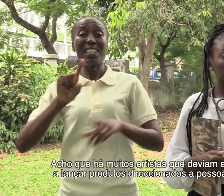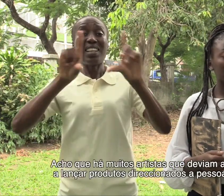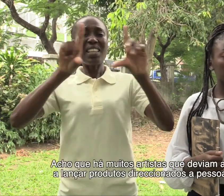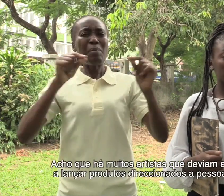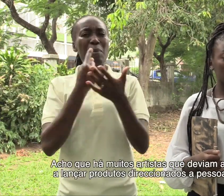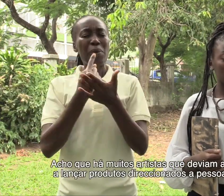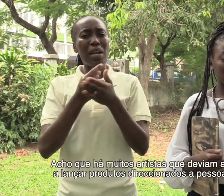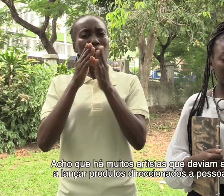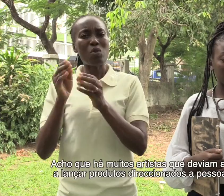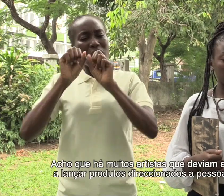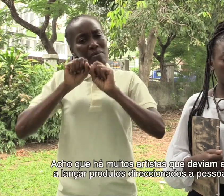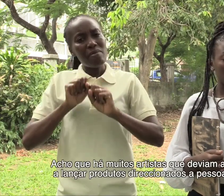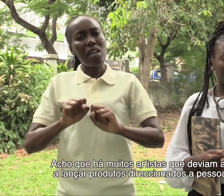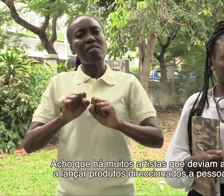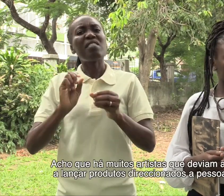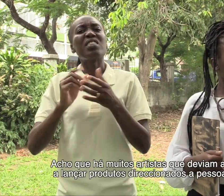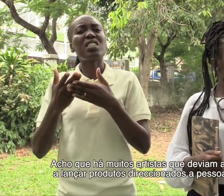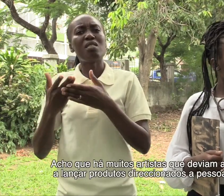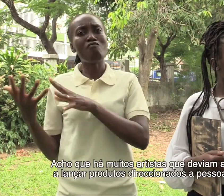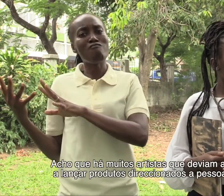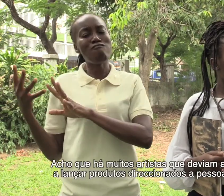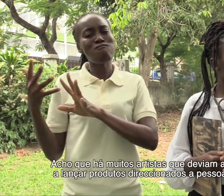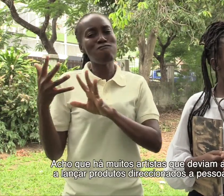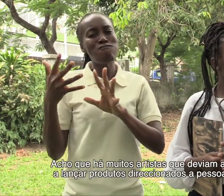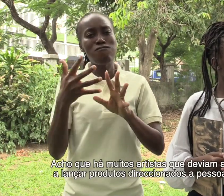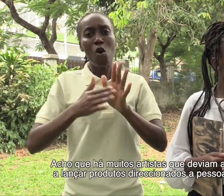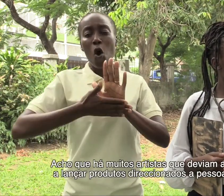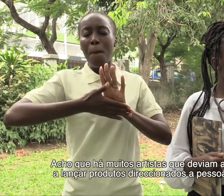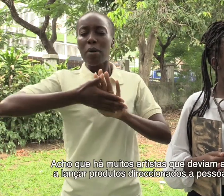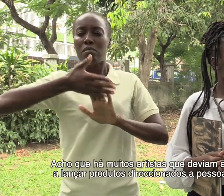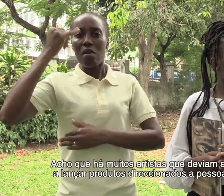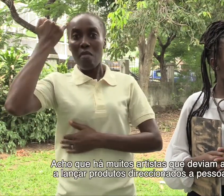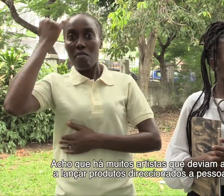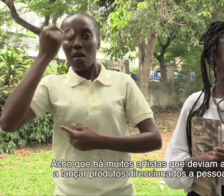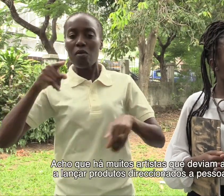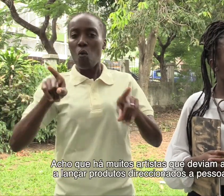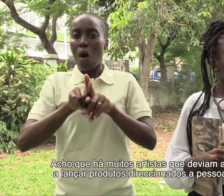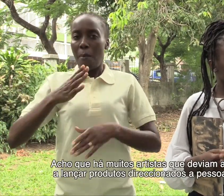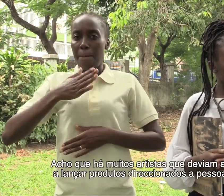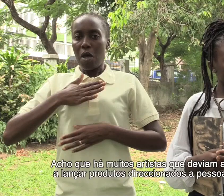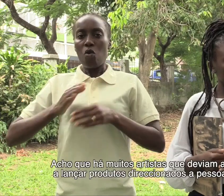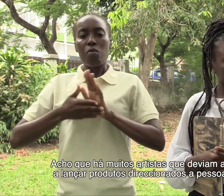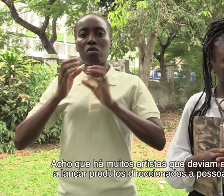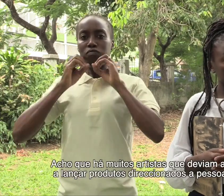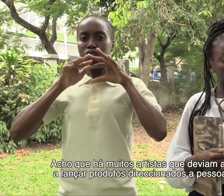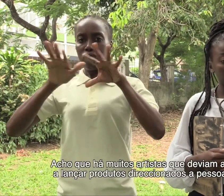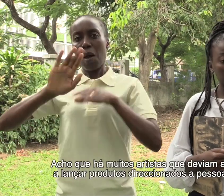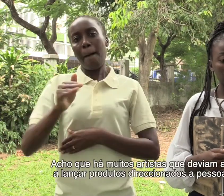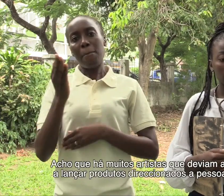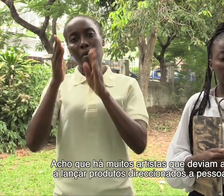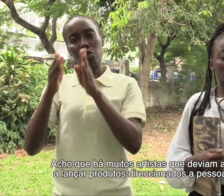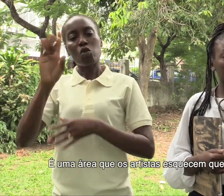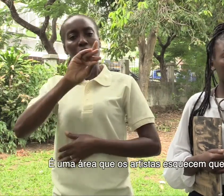Eu acho que há muitos artistas que até deviam aderir a esta iniciativa e começarem a lançar produtos direcionados para as pessoas com